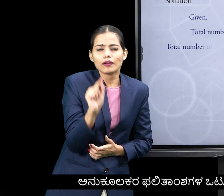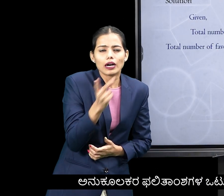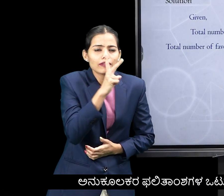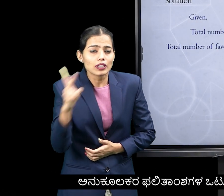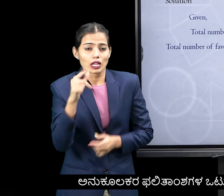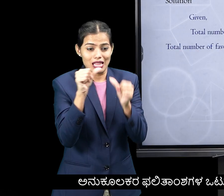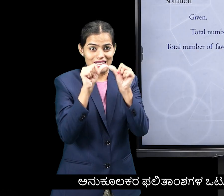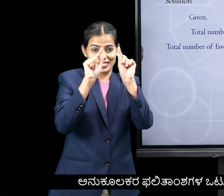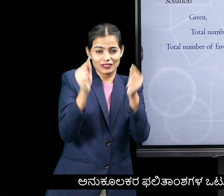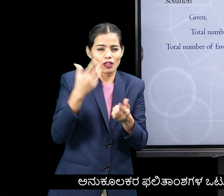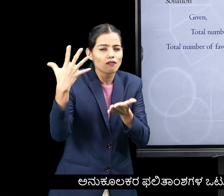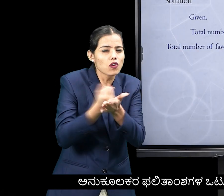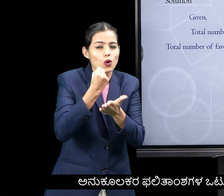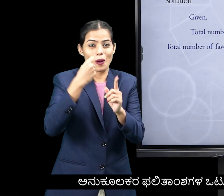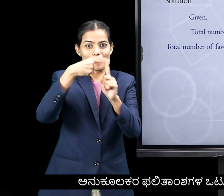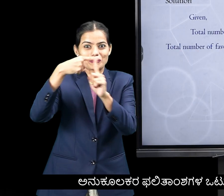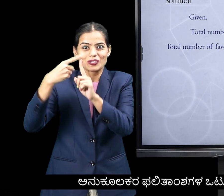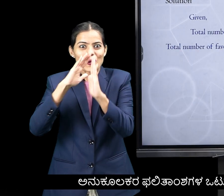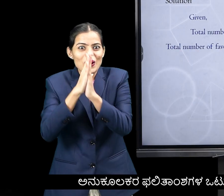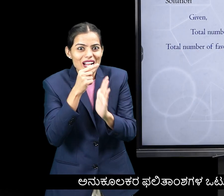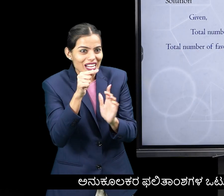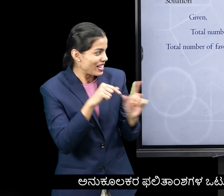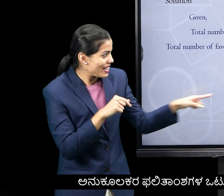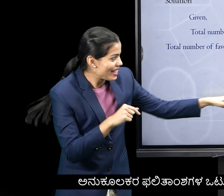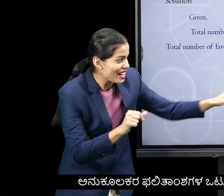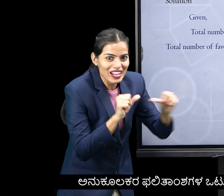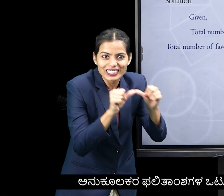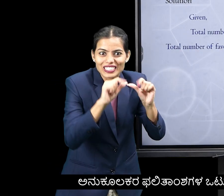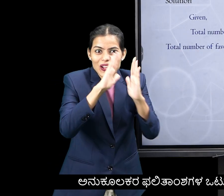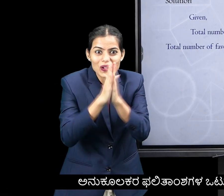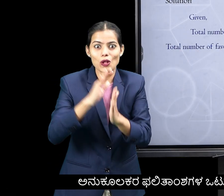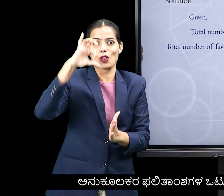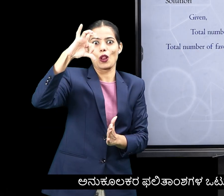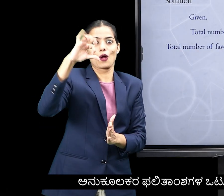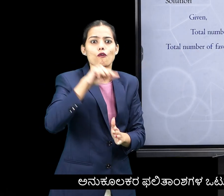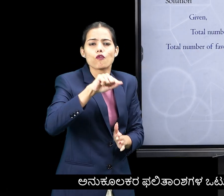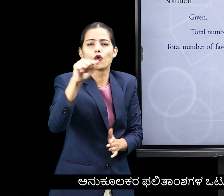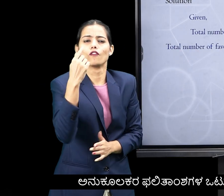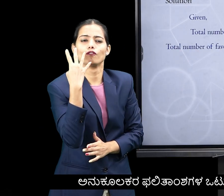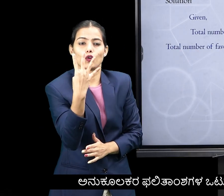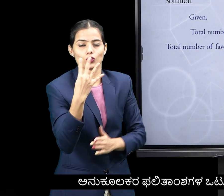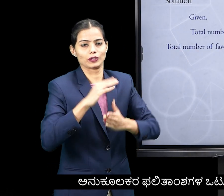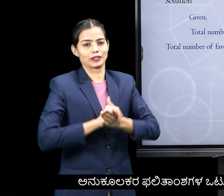ಅನುಕೂಲಕರ ಫಲಿತಾಂಶಗಳ ಒಟ್ಟು ಸಂಖ್ಯೆ ಈಸ್ ಈಕ್ವಲ್ ಟು 4 ಆಫ್ 6, 3, 4, 5, 5, 4, 3,